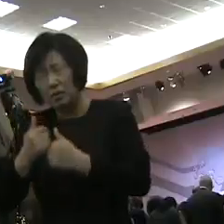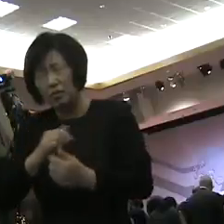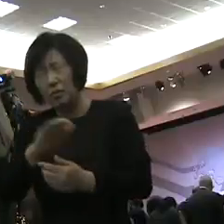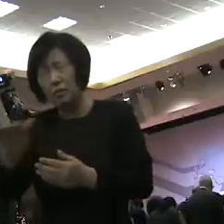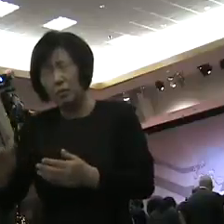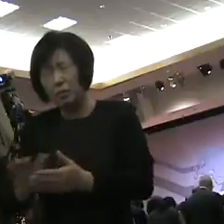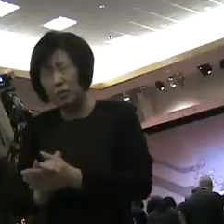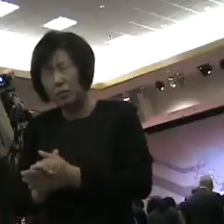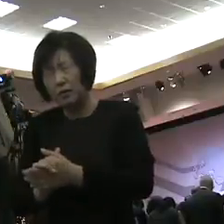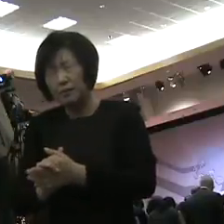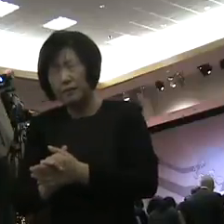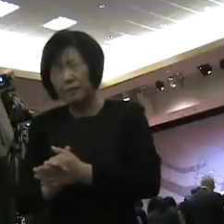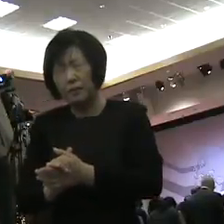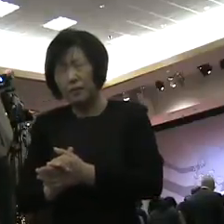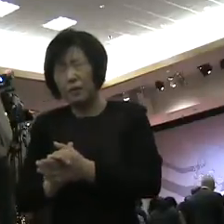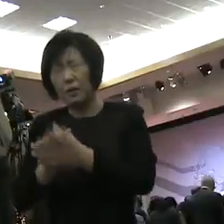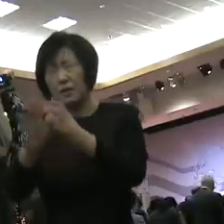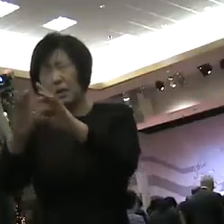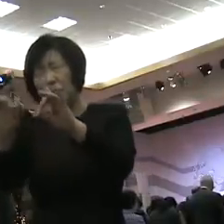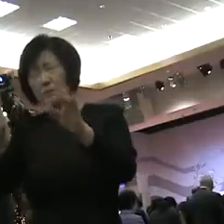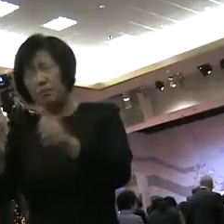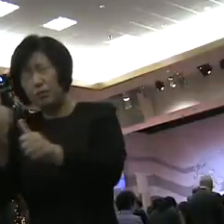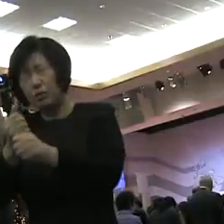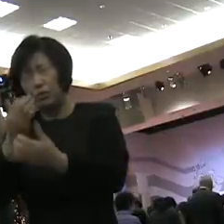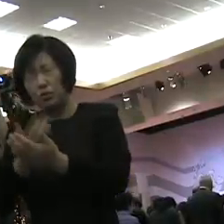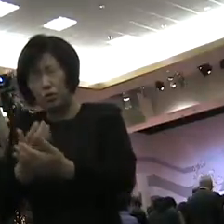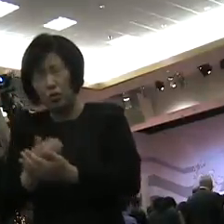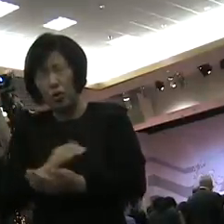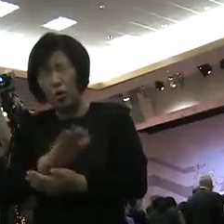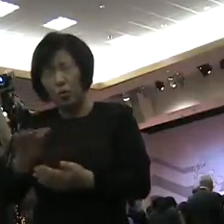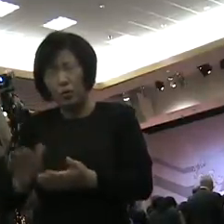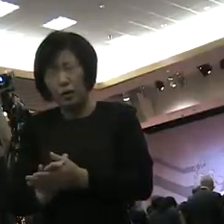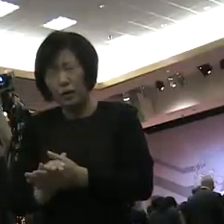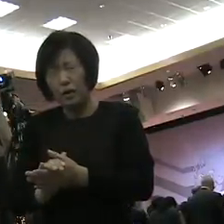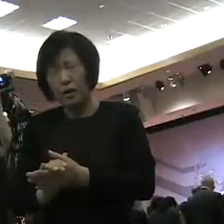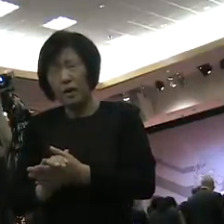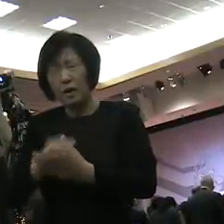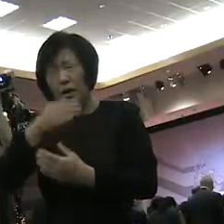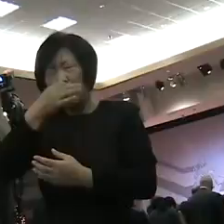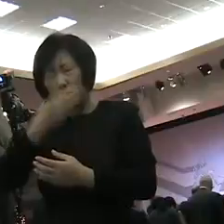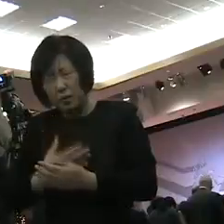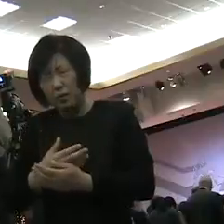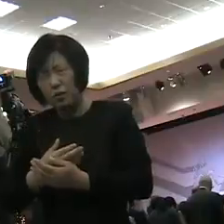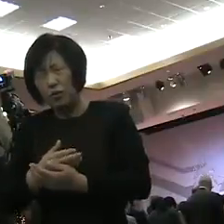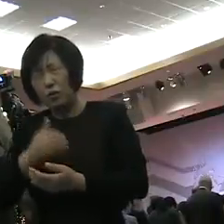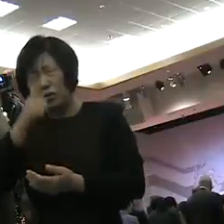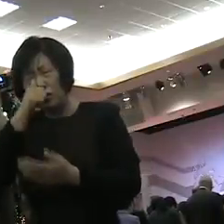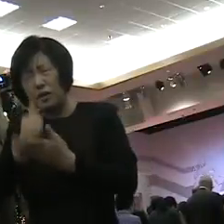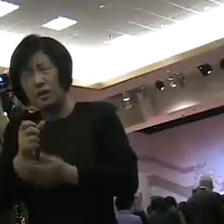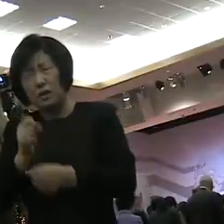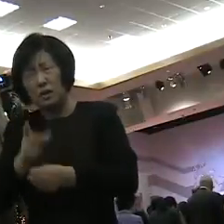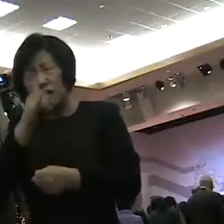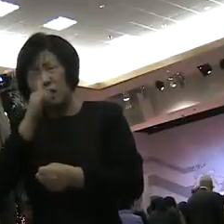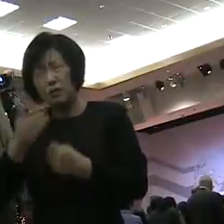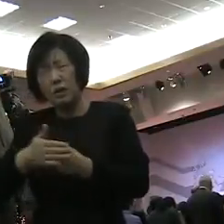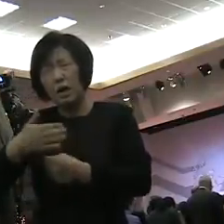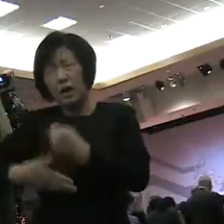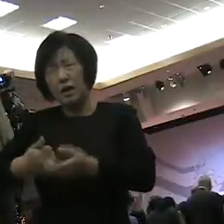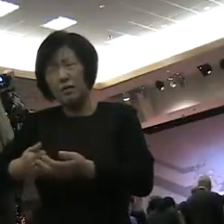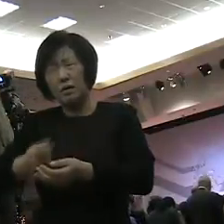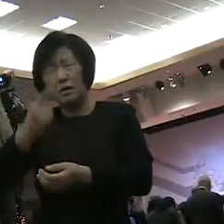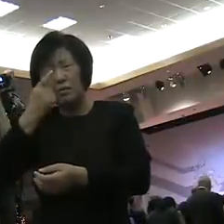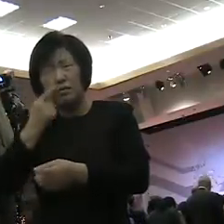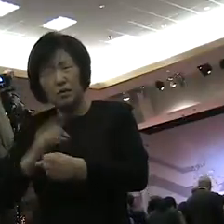주옵소서. 여전히 깨어지기 쉽습니다. 힘듭니다. 여전히 최선이 있습니다. 하나님, 저희들을 불쌍히 여겨 주시고